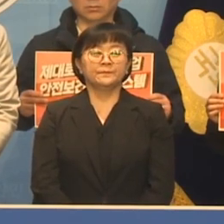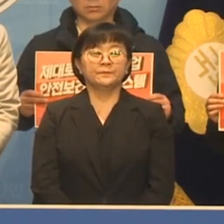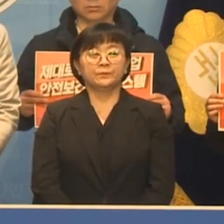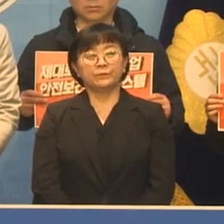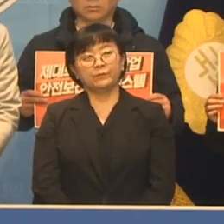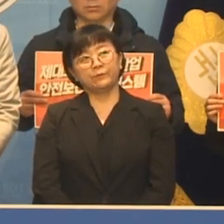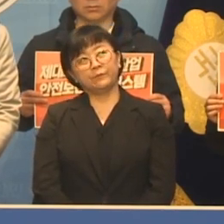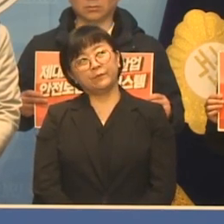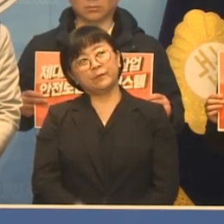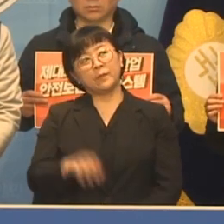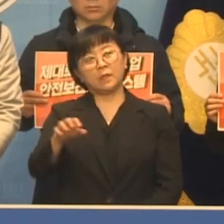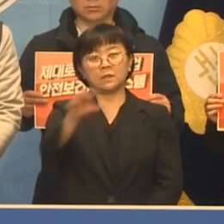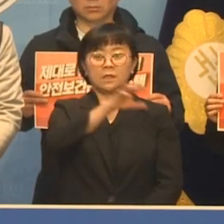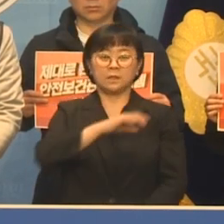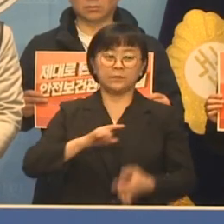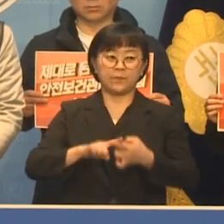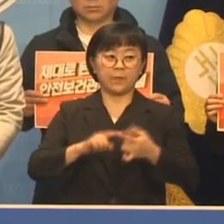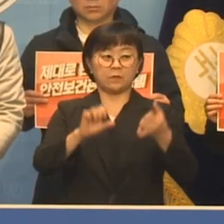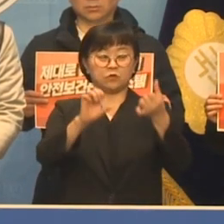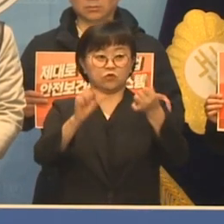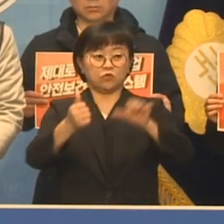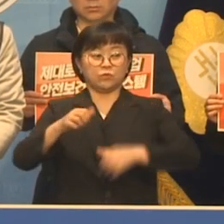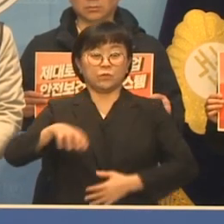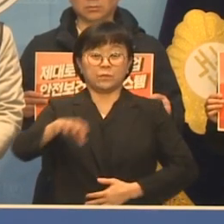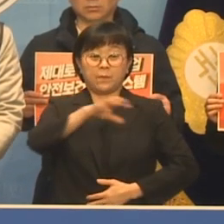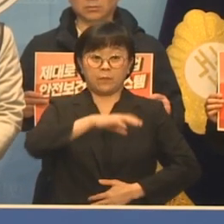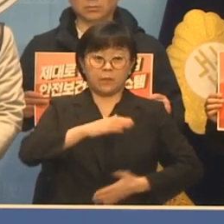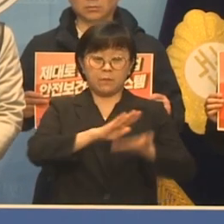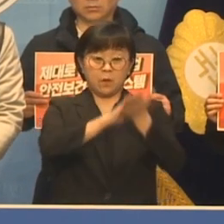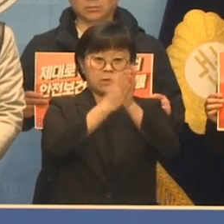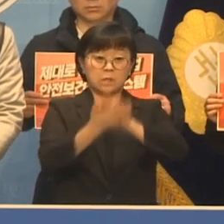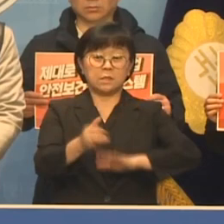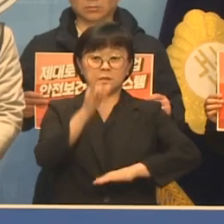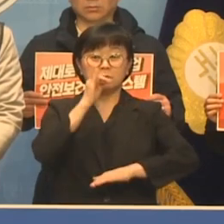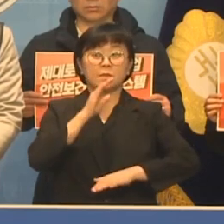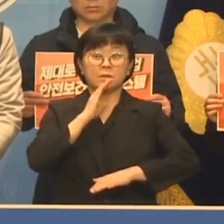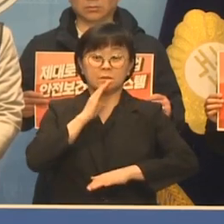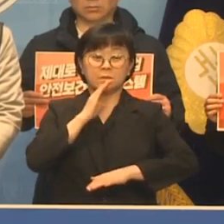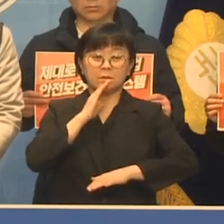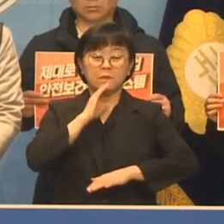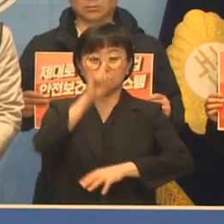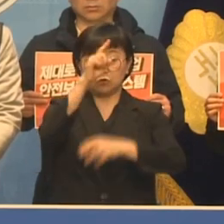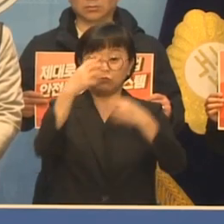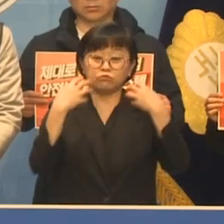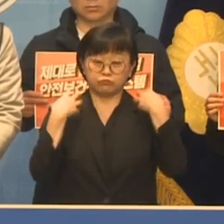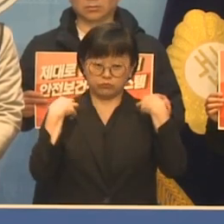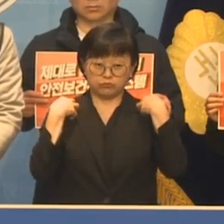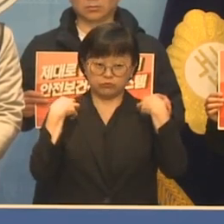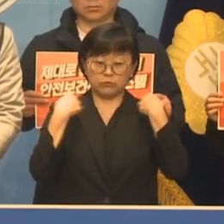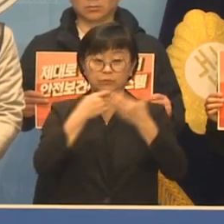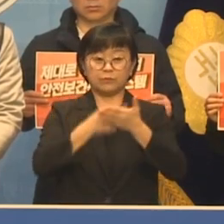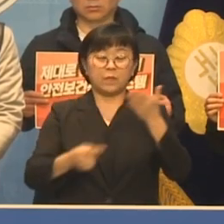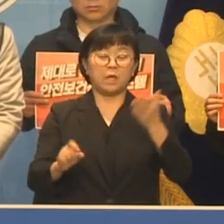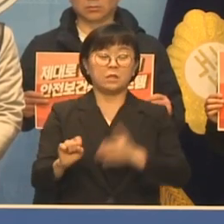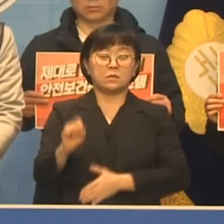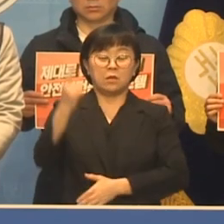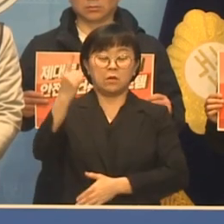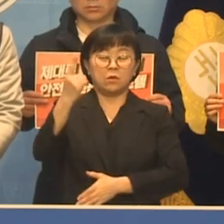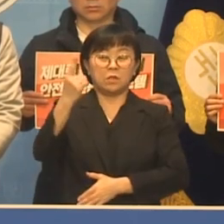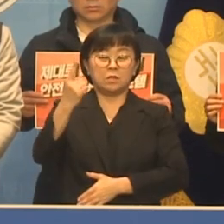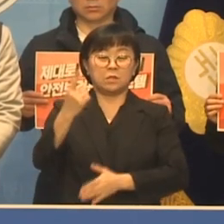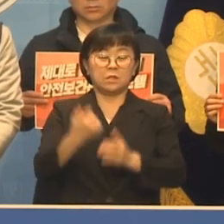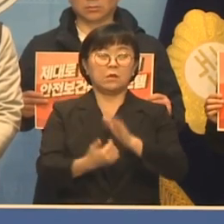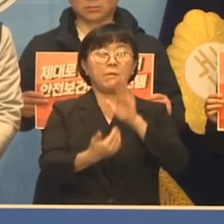이처럼 현장이 죽음의 현장이 되어가고 있음에도 불구하고 정부는 중대재해를 막기 위한